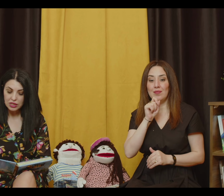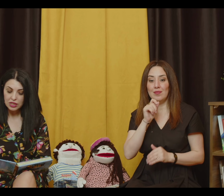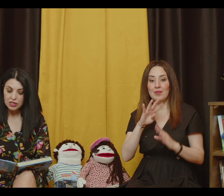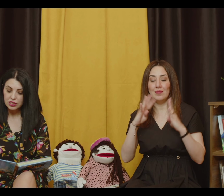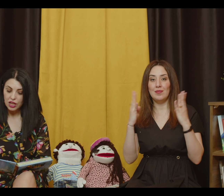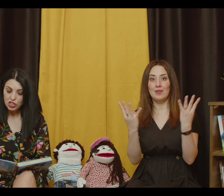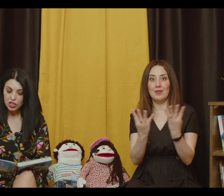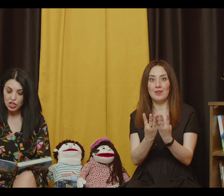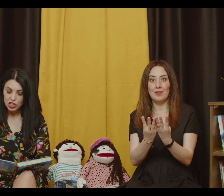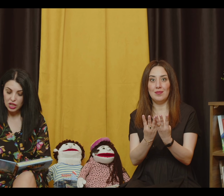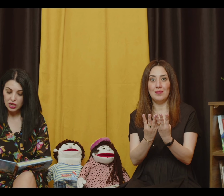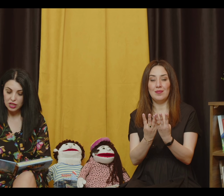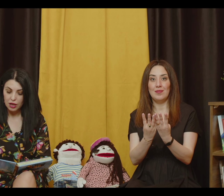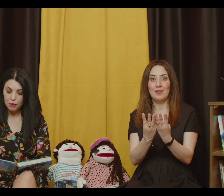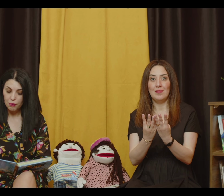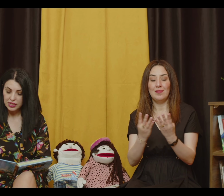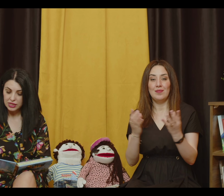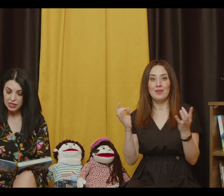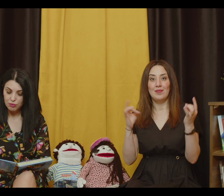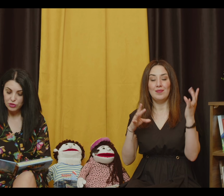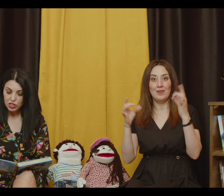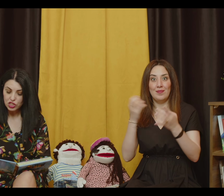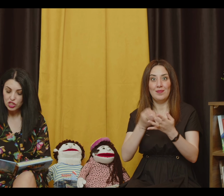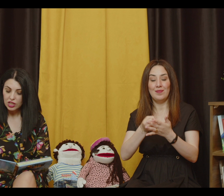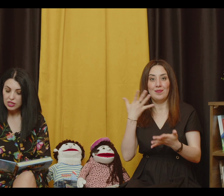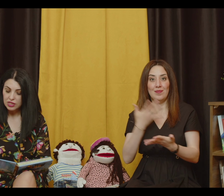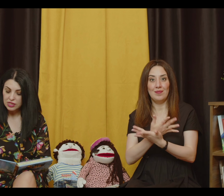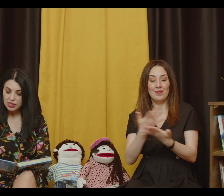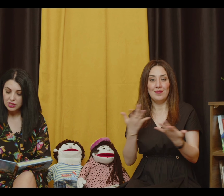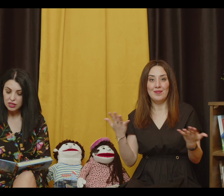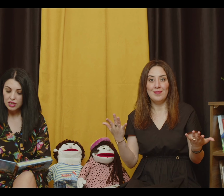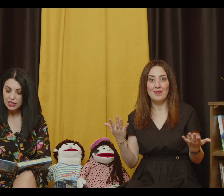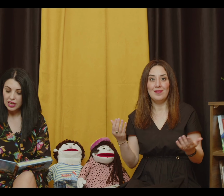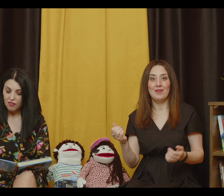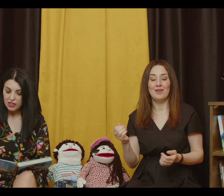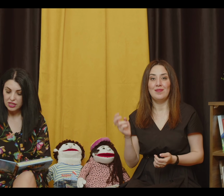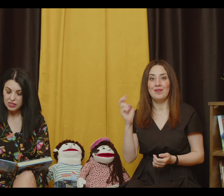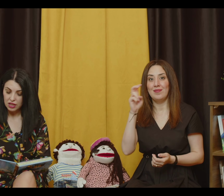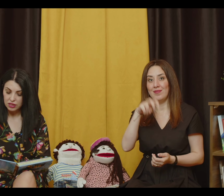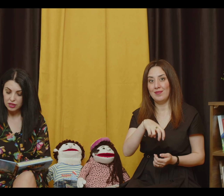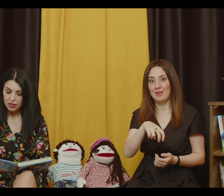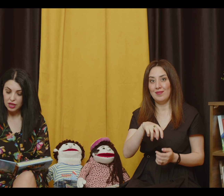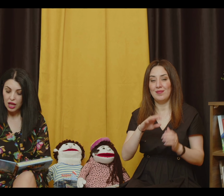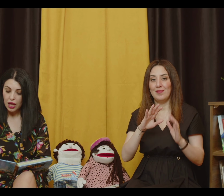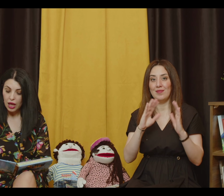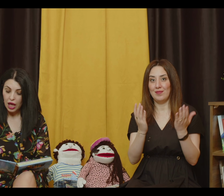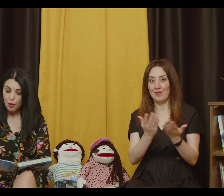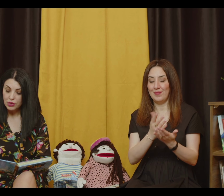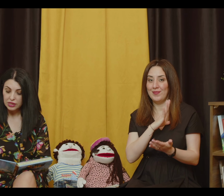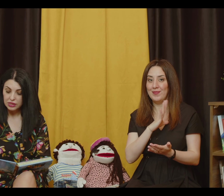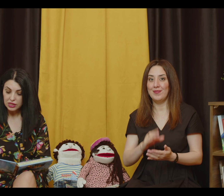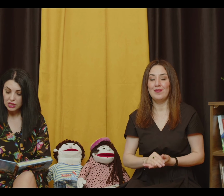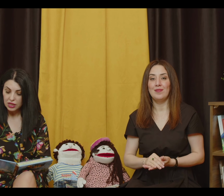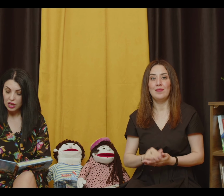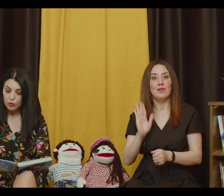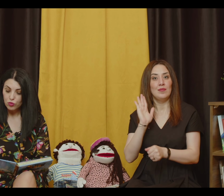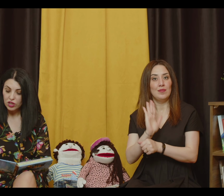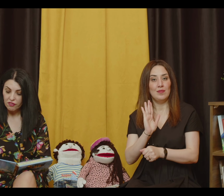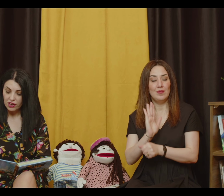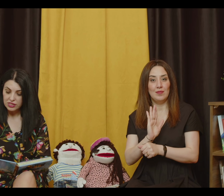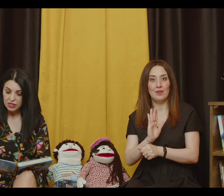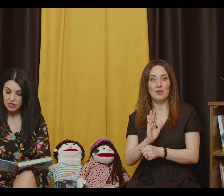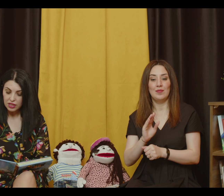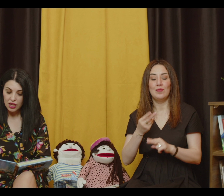bahalı daş qaşlarla bəzədilmiş qızıl qəfəsə saldı. Əmr etdi ki,